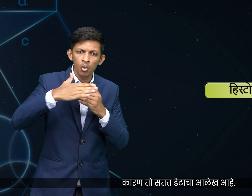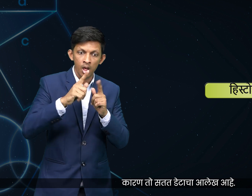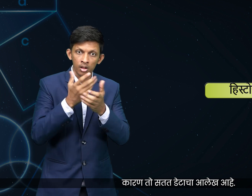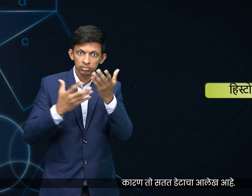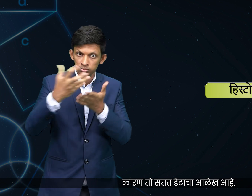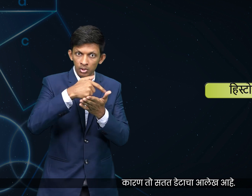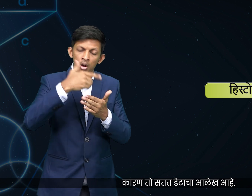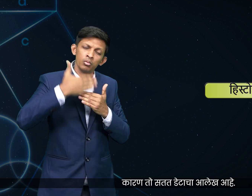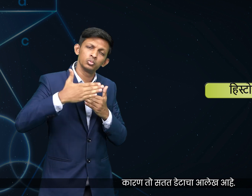आहे.